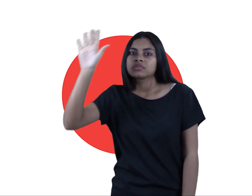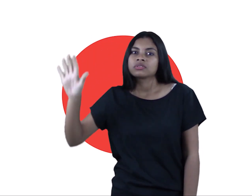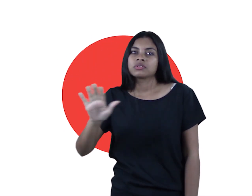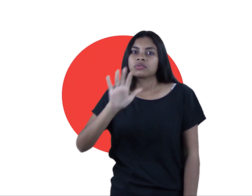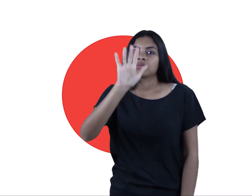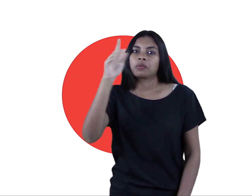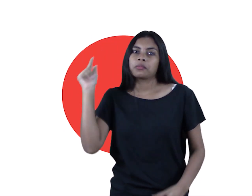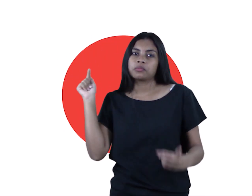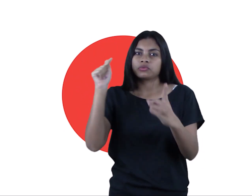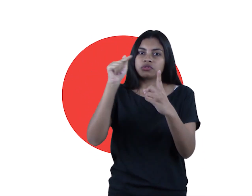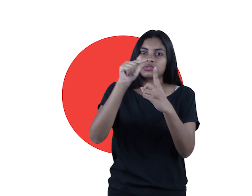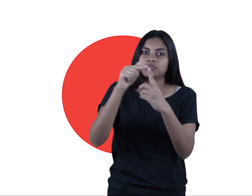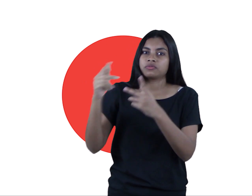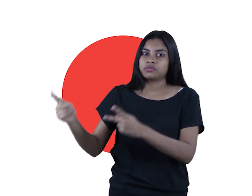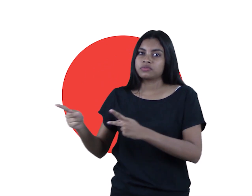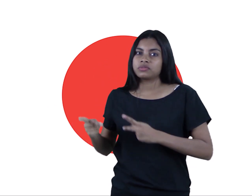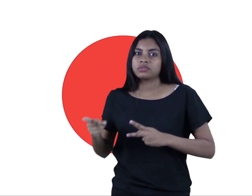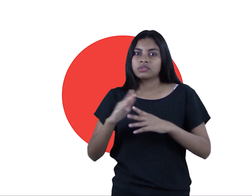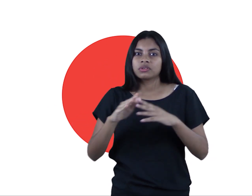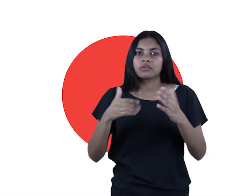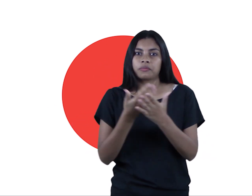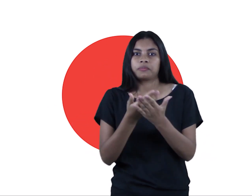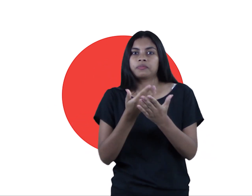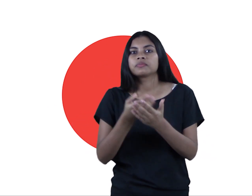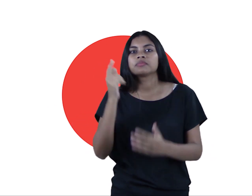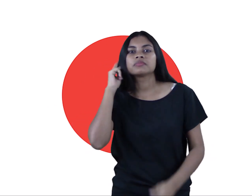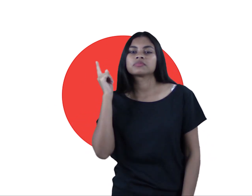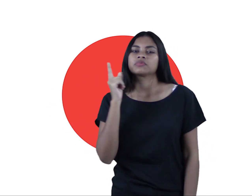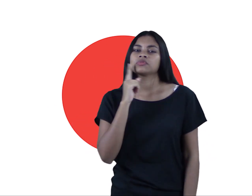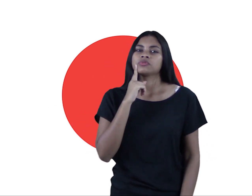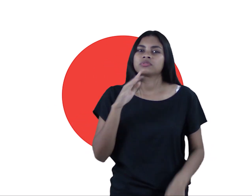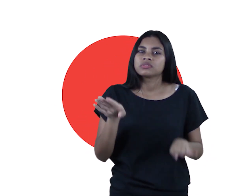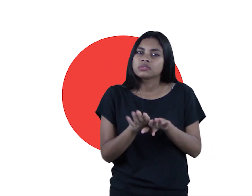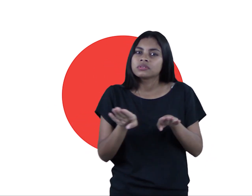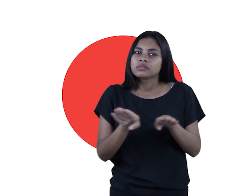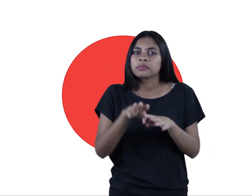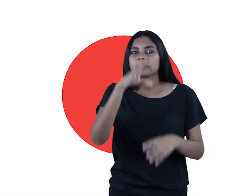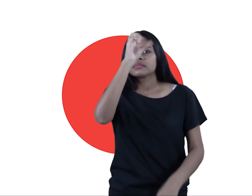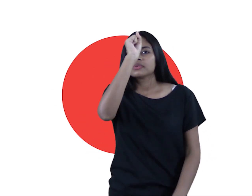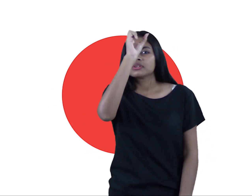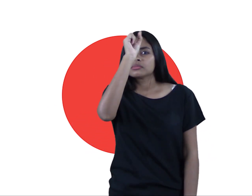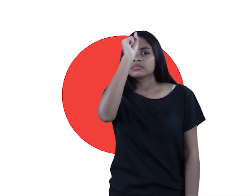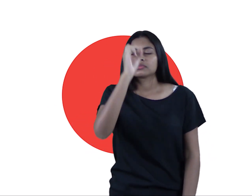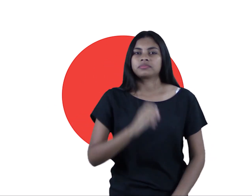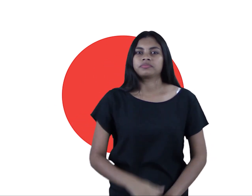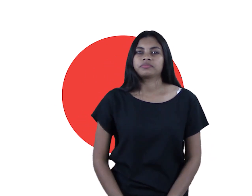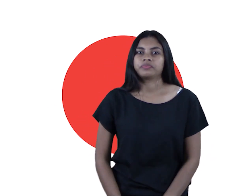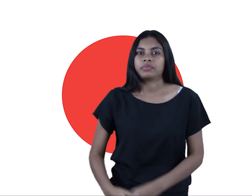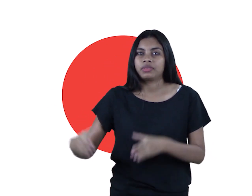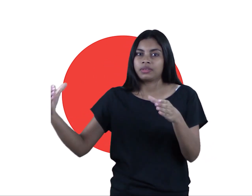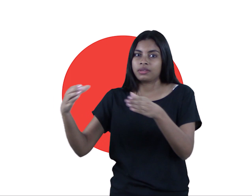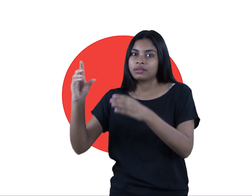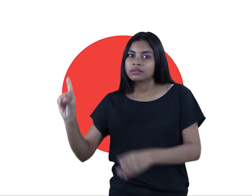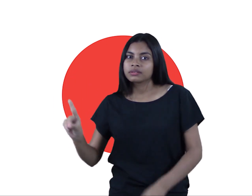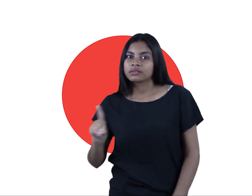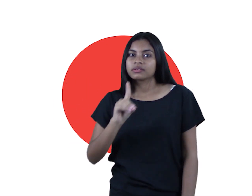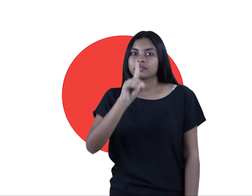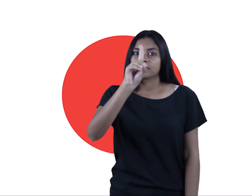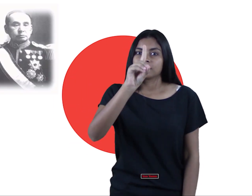surdos e aprender sobre a surdez. Um desses emissários foi Yozo